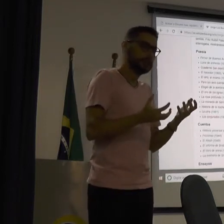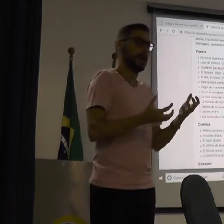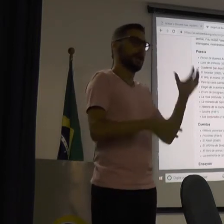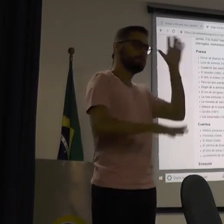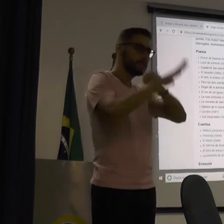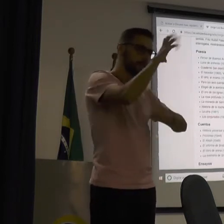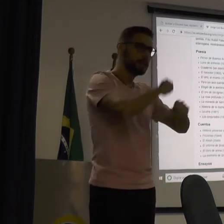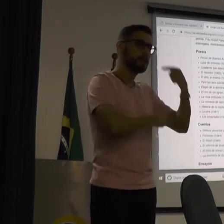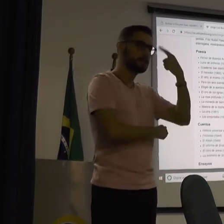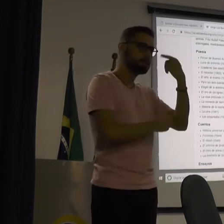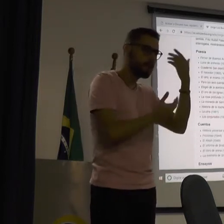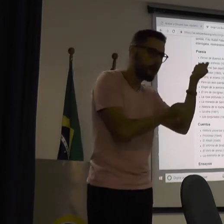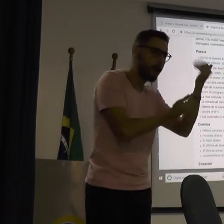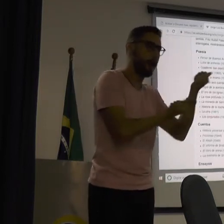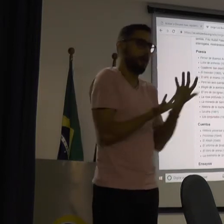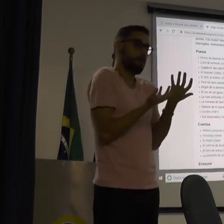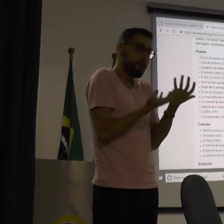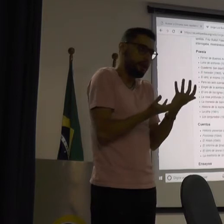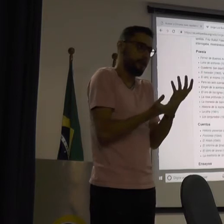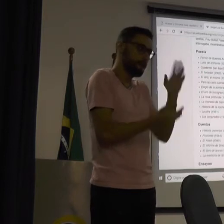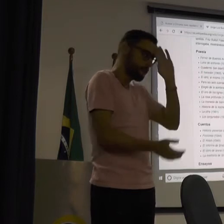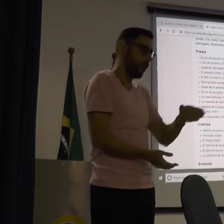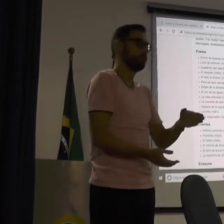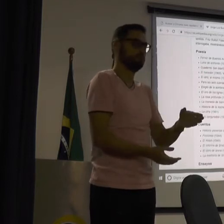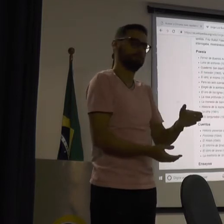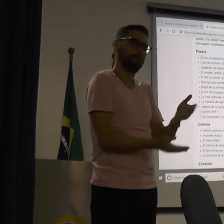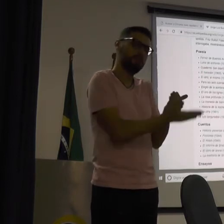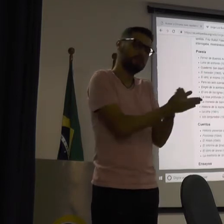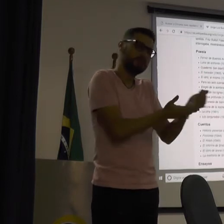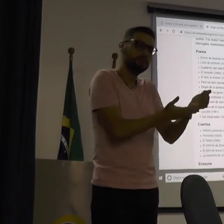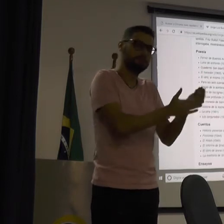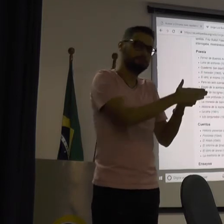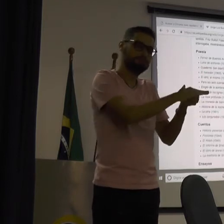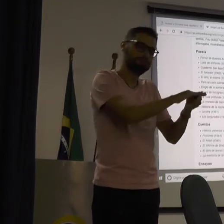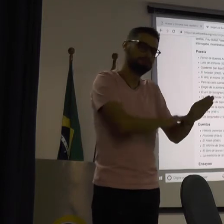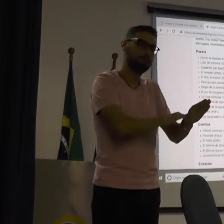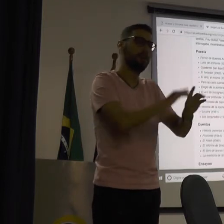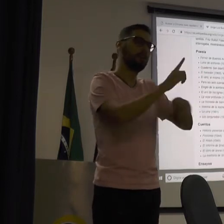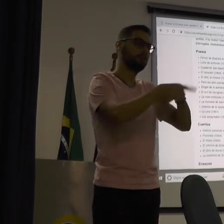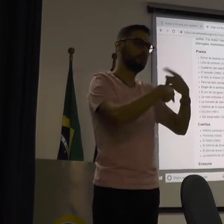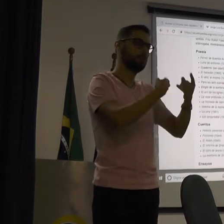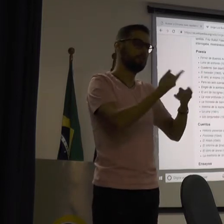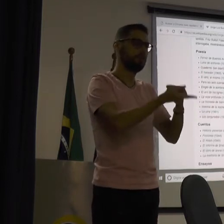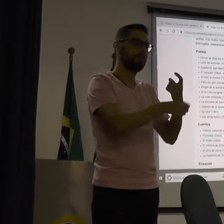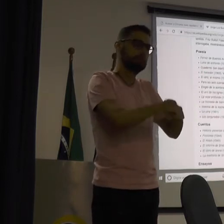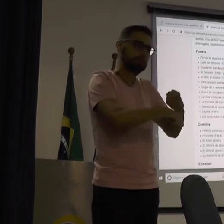bem espanhol e tal. Agora, com o tempo, a gente vai ficando mais...